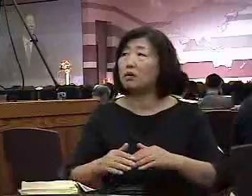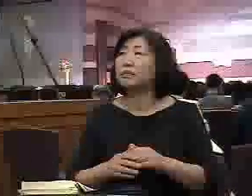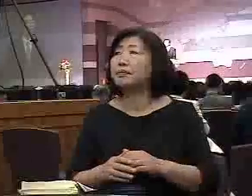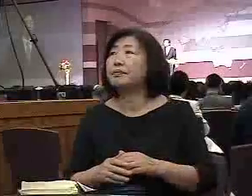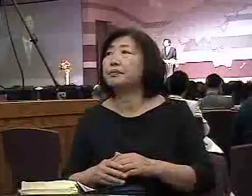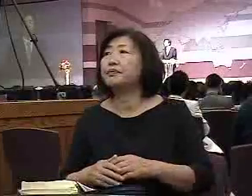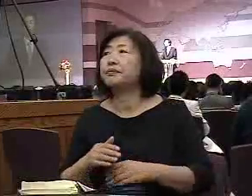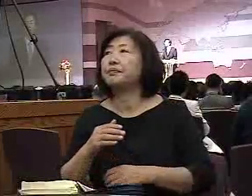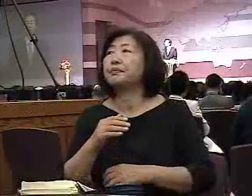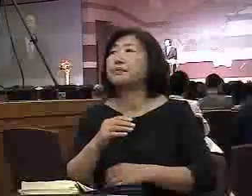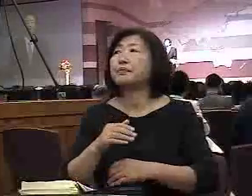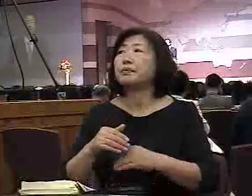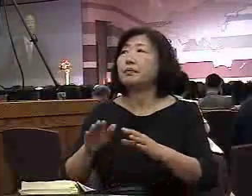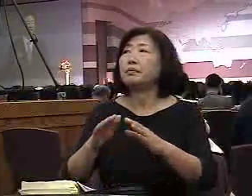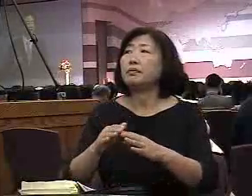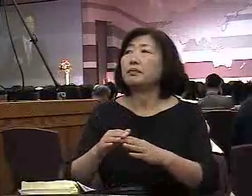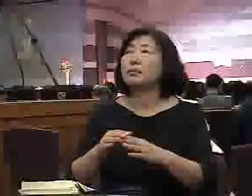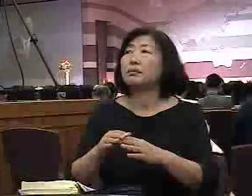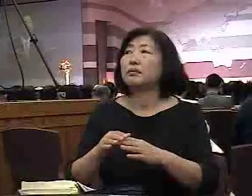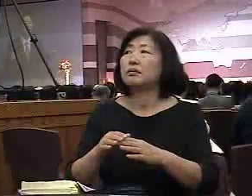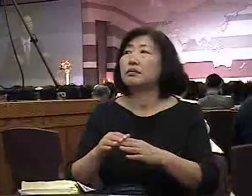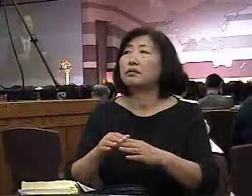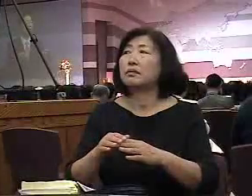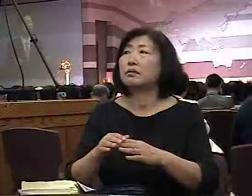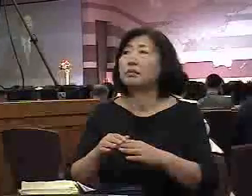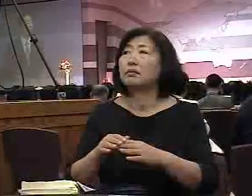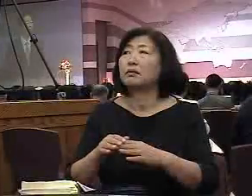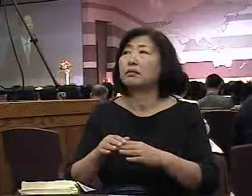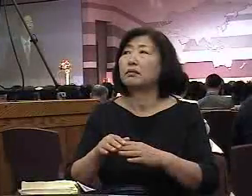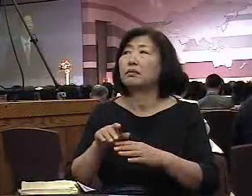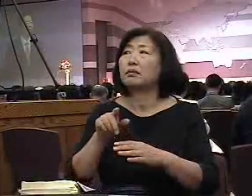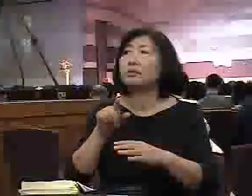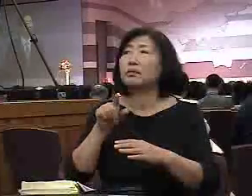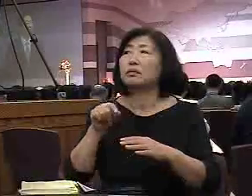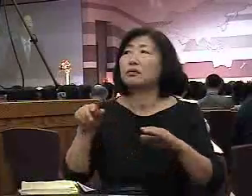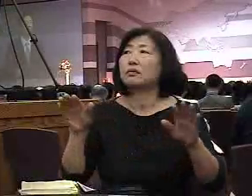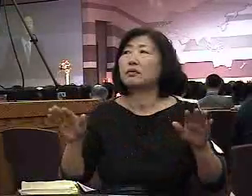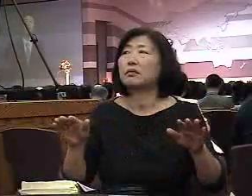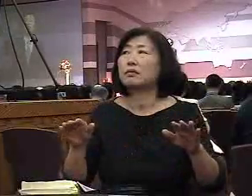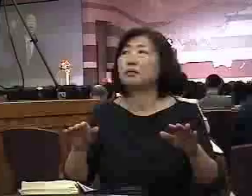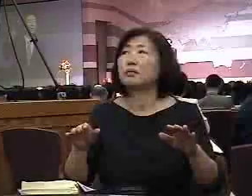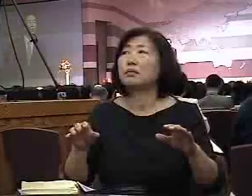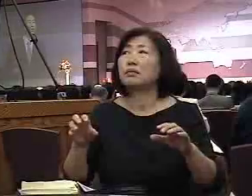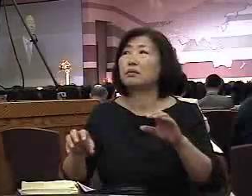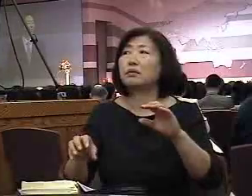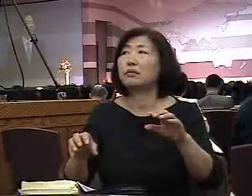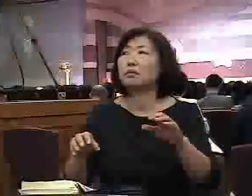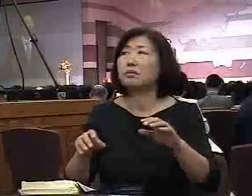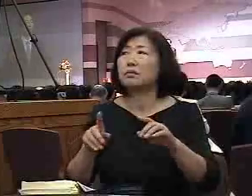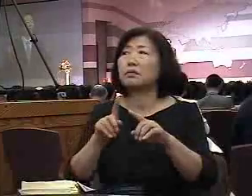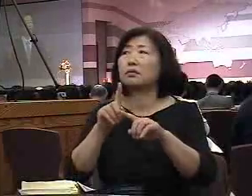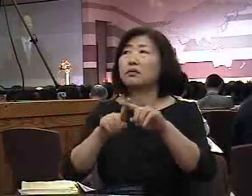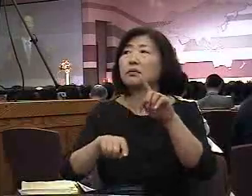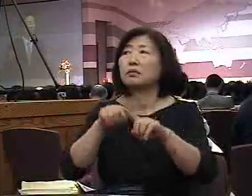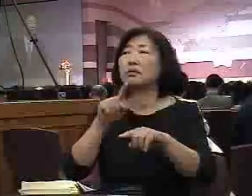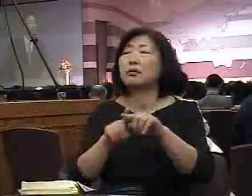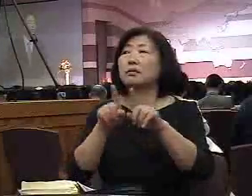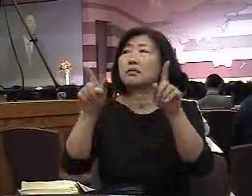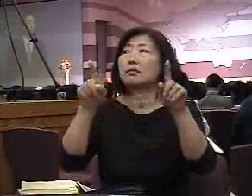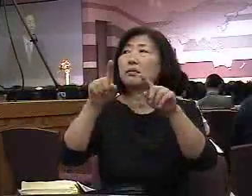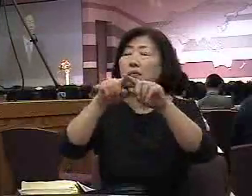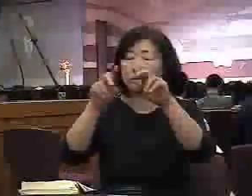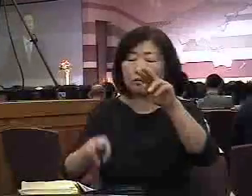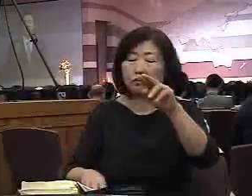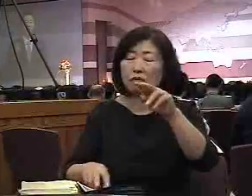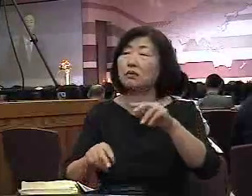알아서 날라요. 문제는 그렇게 나는 것이 동네에서 나는 것이기 때문에 그래요. 기껏해야 나뭇가지 위에 나르잖아요. 파닥파닥 하다가